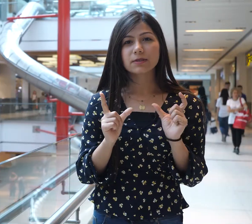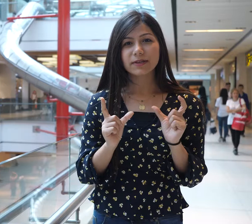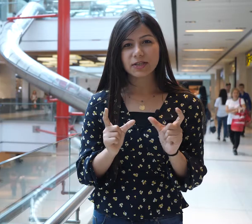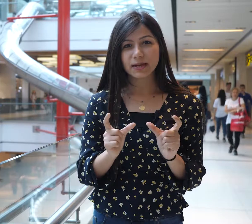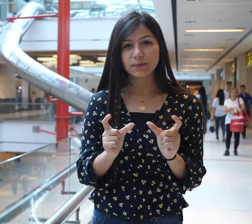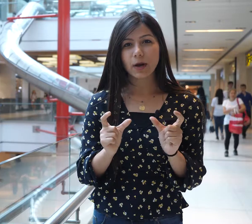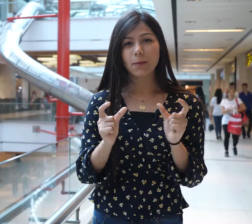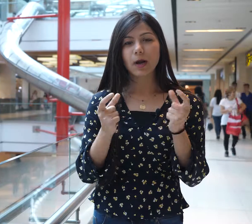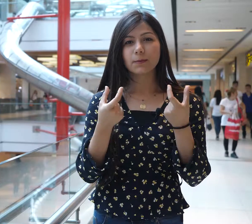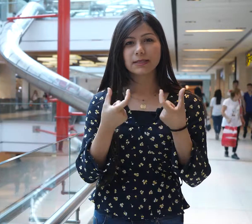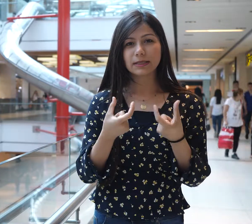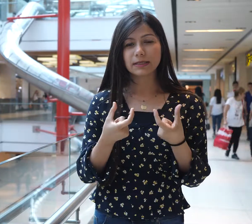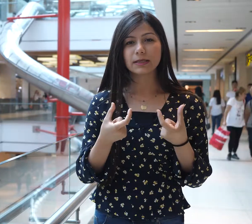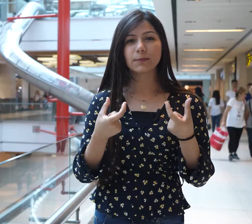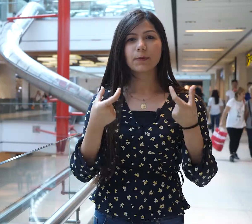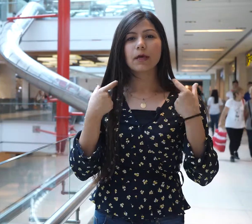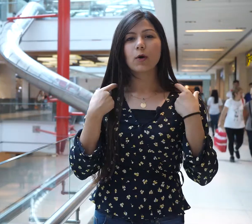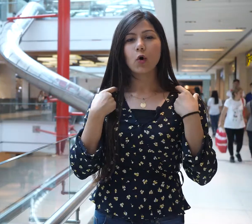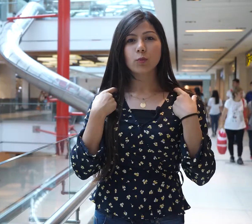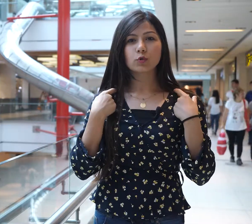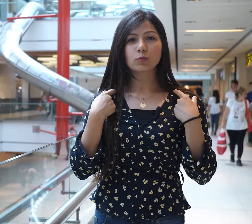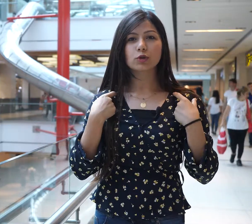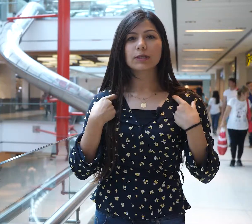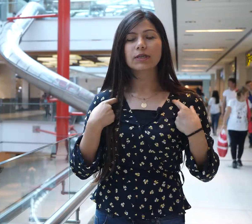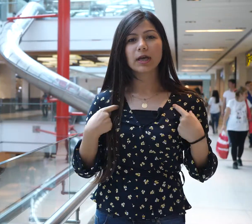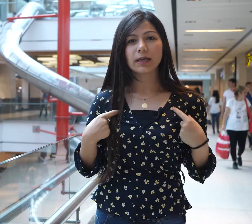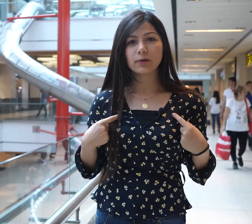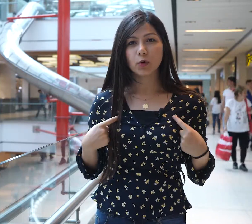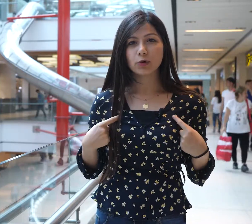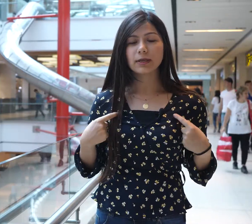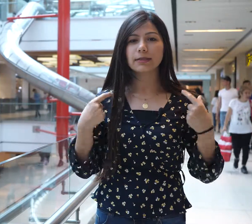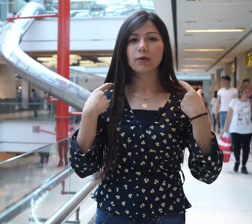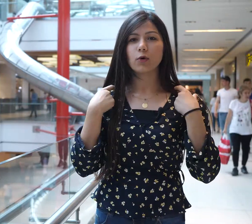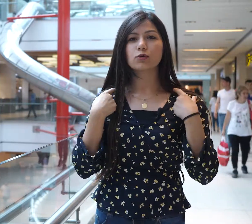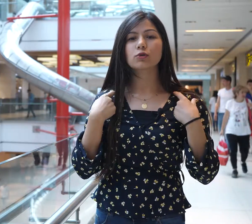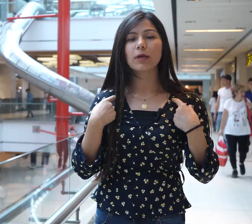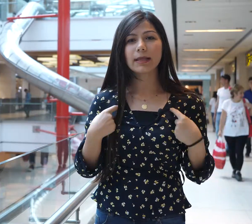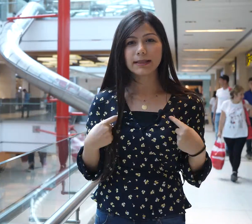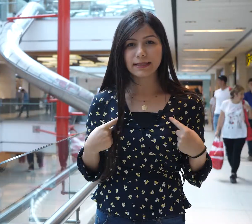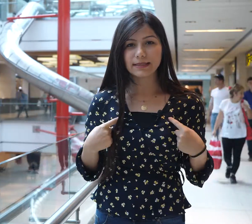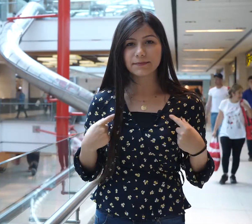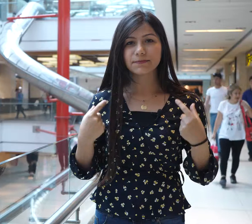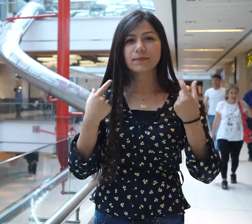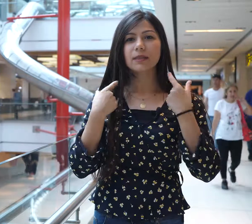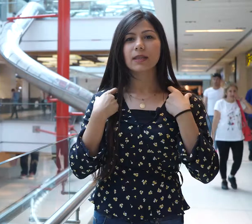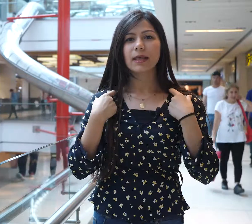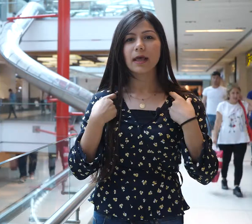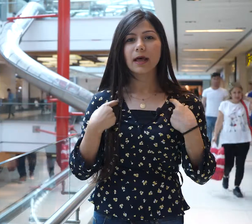ve işaret parmağımızı kırıp omuzumuzdan aşağıya doğru indiriyoruz. Atlet.